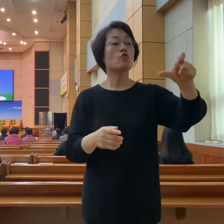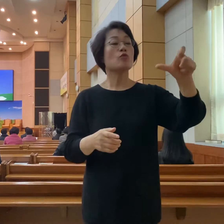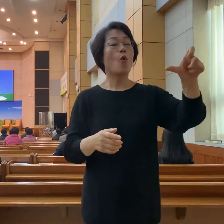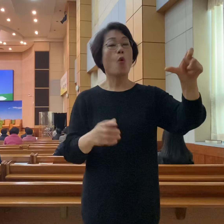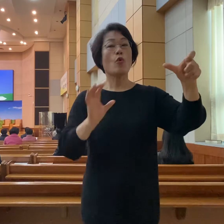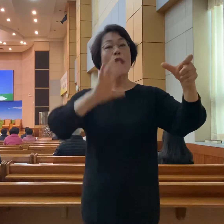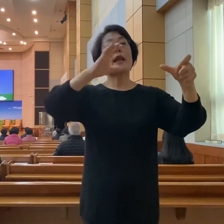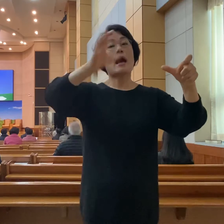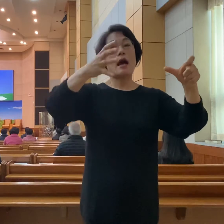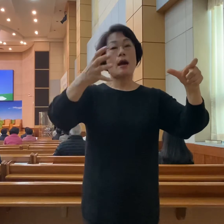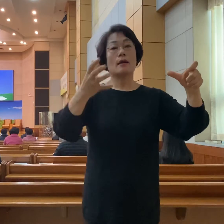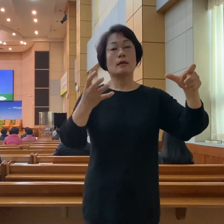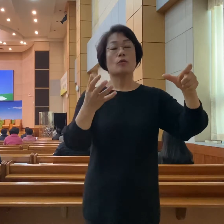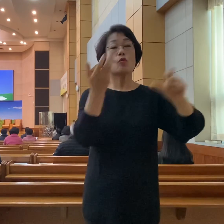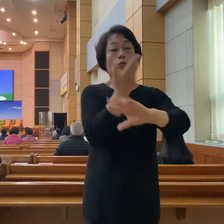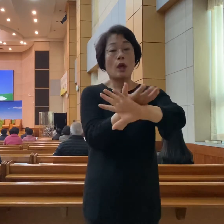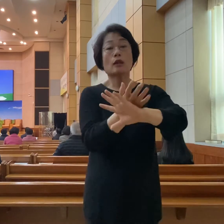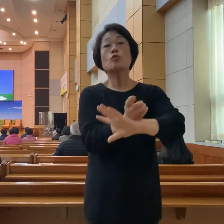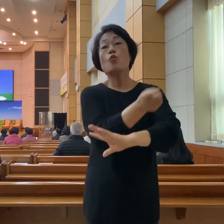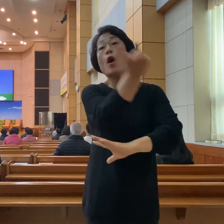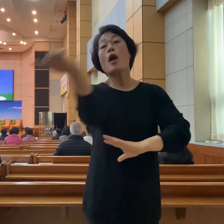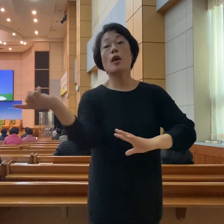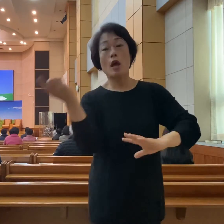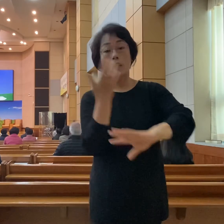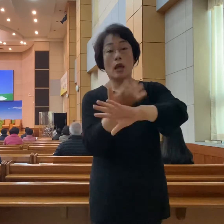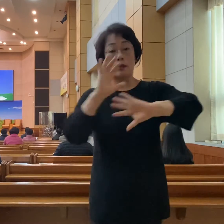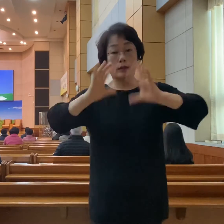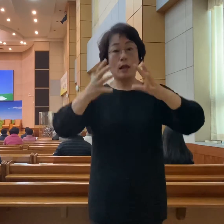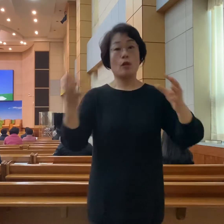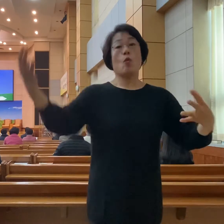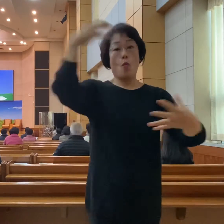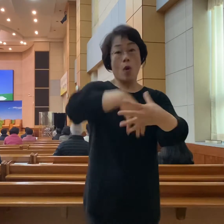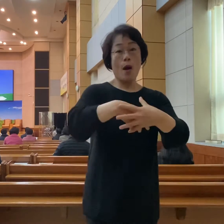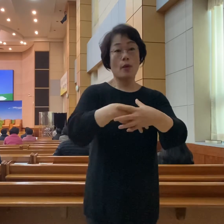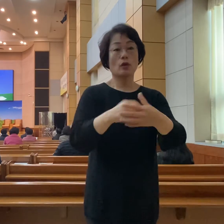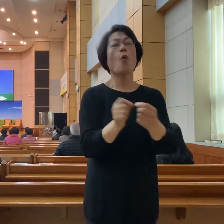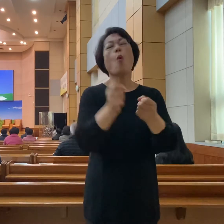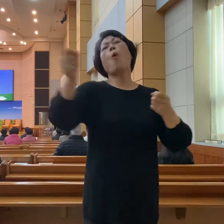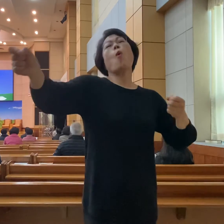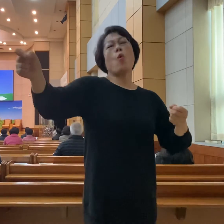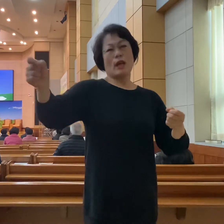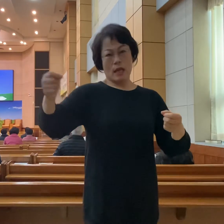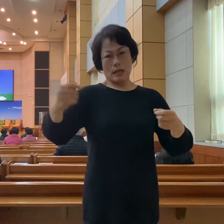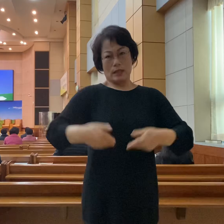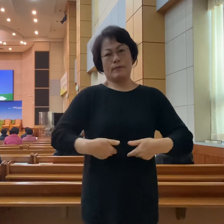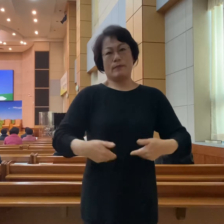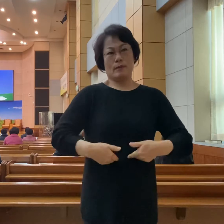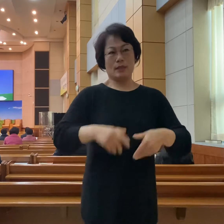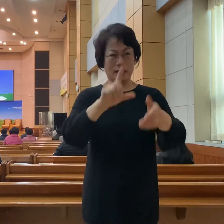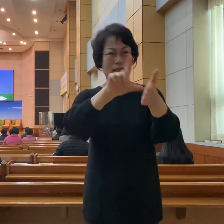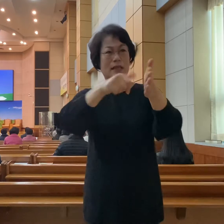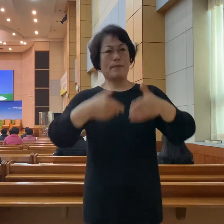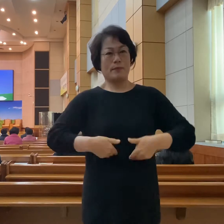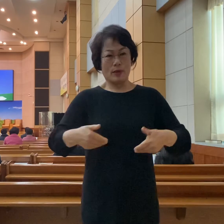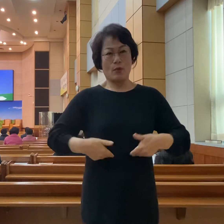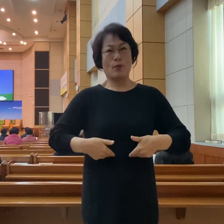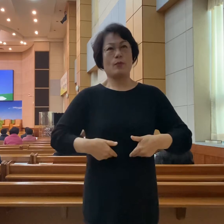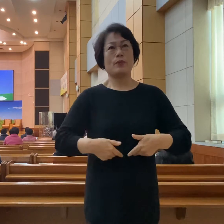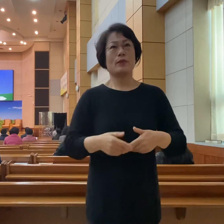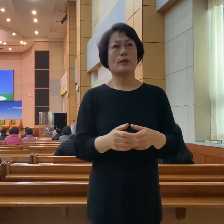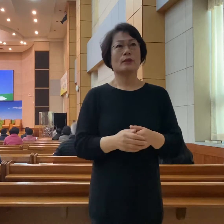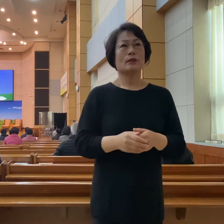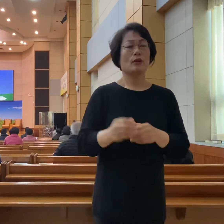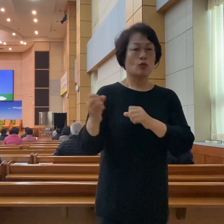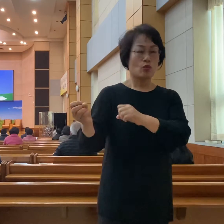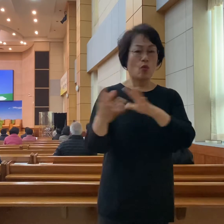포함시키면은 더 오래될 수 있는 상황이에요. 그 시간이 지나면은 그 다음에 우리가 흔히 아는 홍콩 독감이나